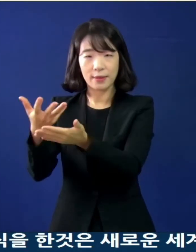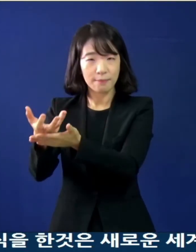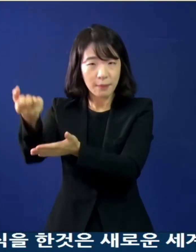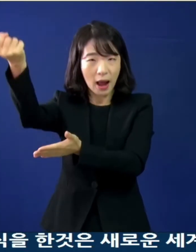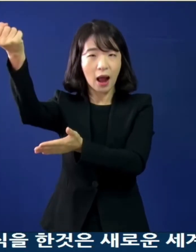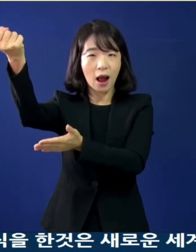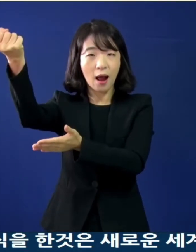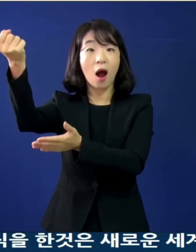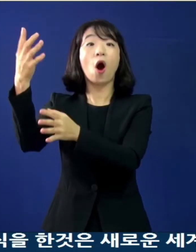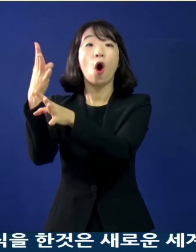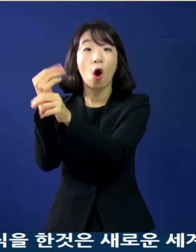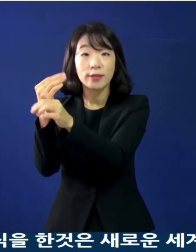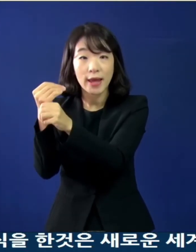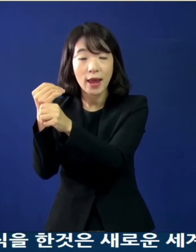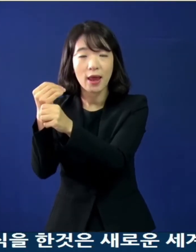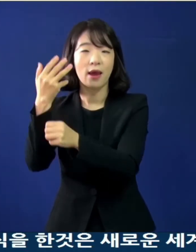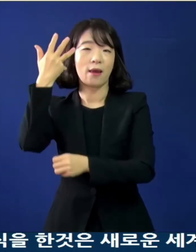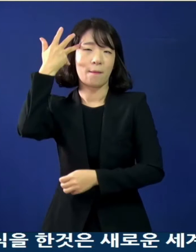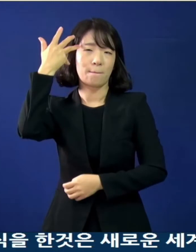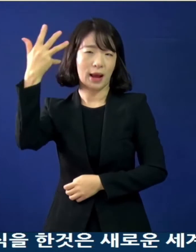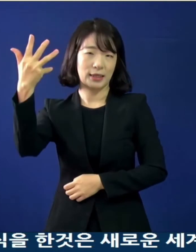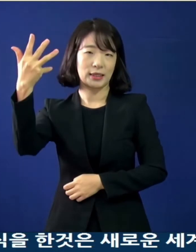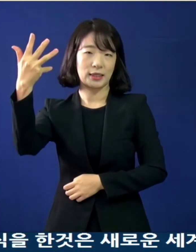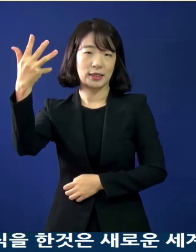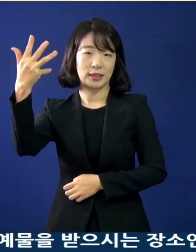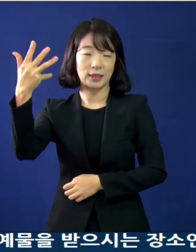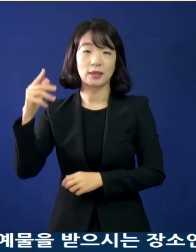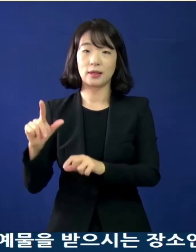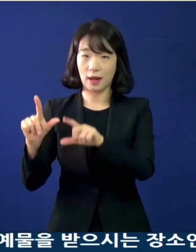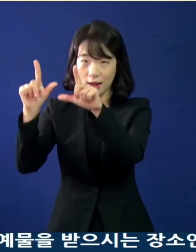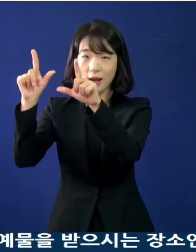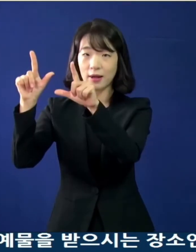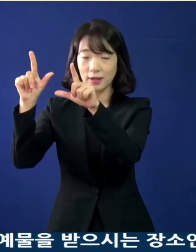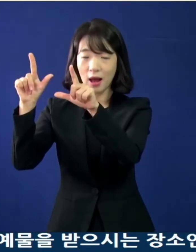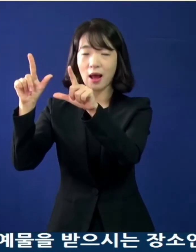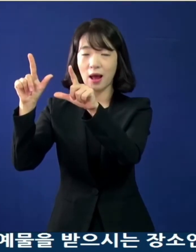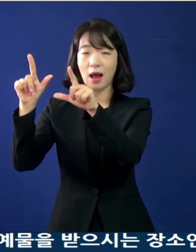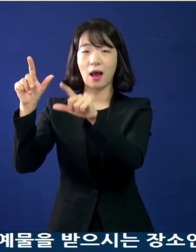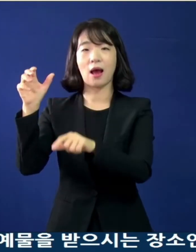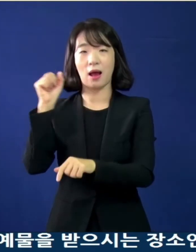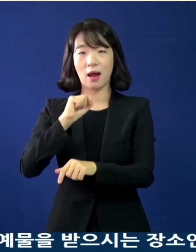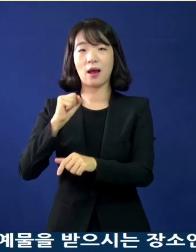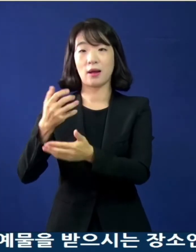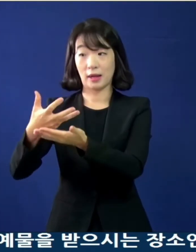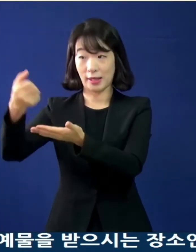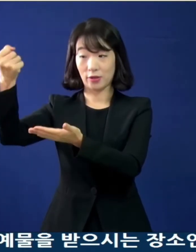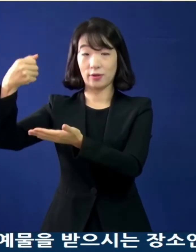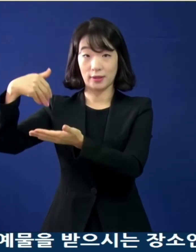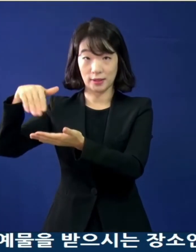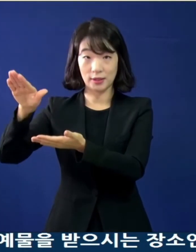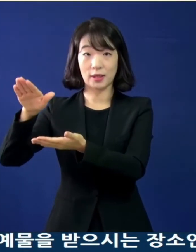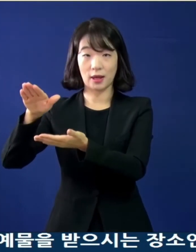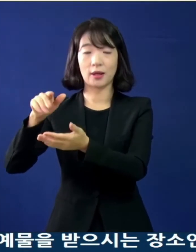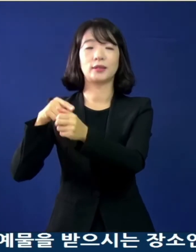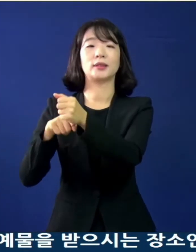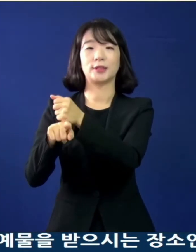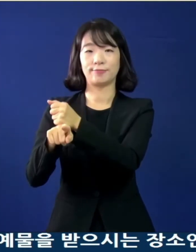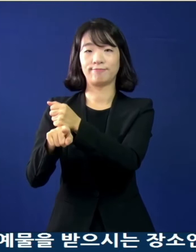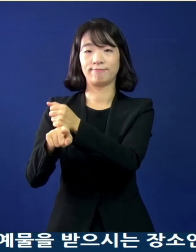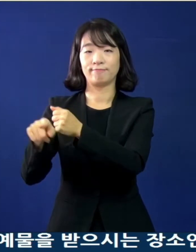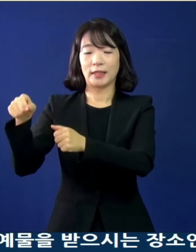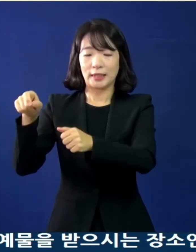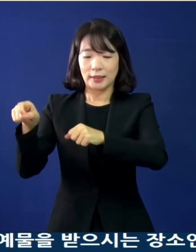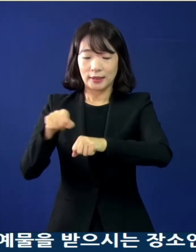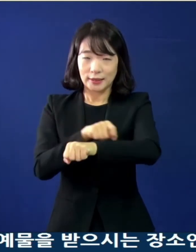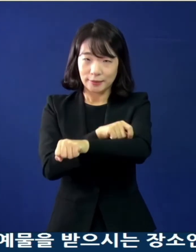있다. 이 새로운 시대의 변화를 알리기 위해서 8일째 되는 날 이 특별한 위임의